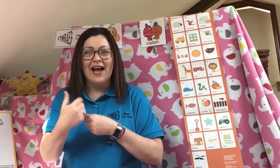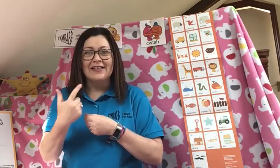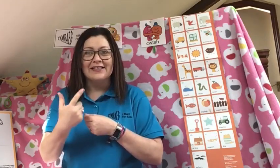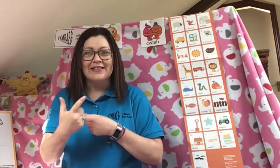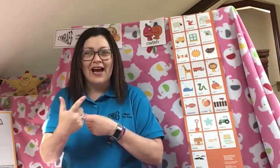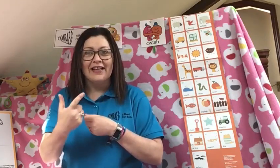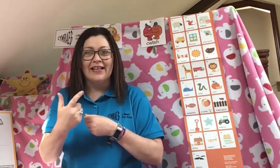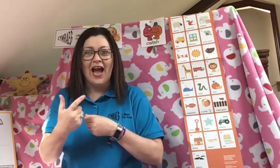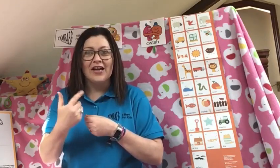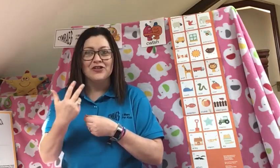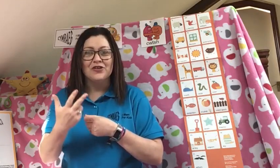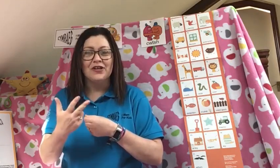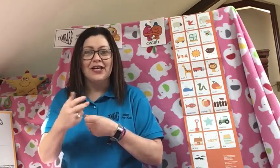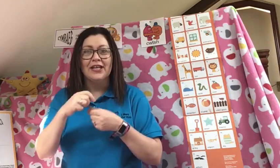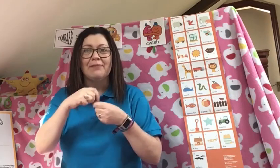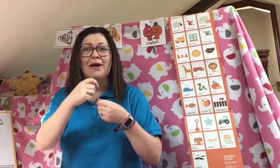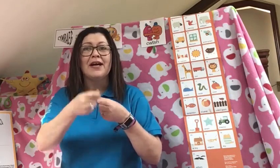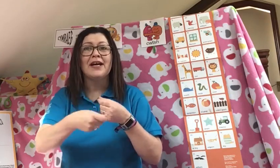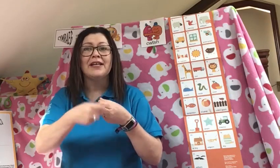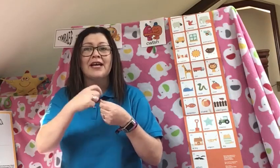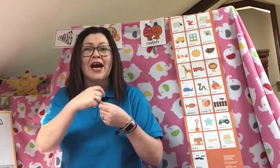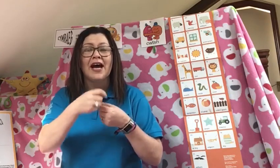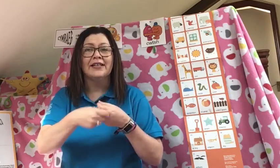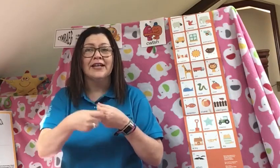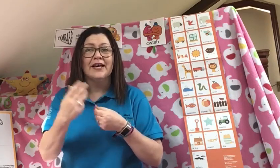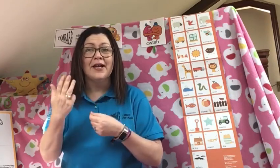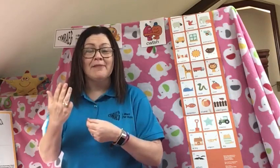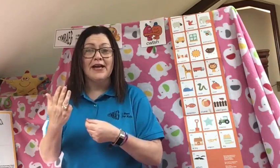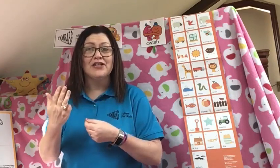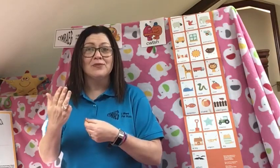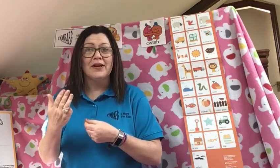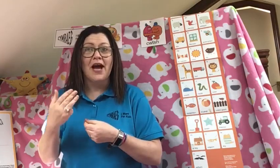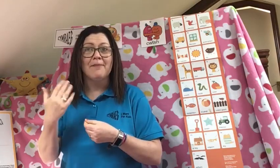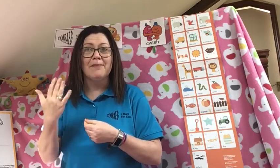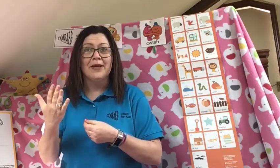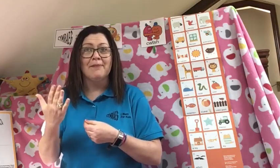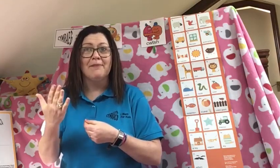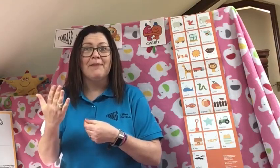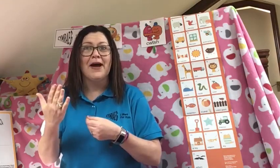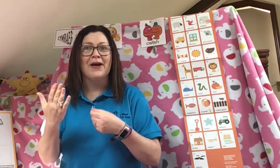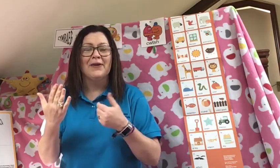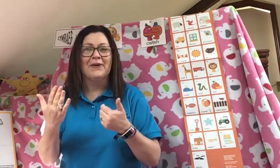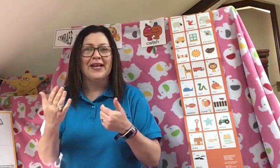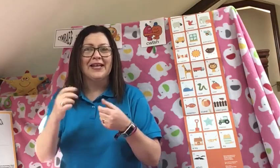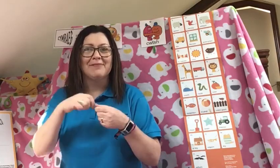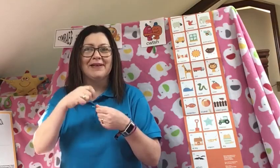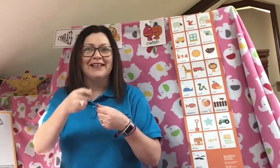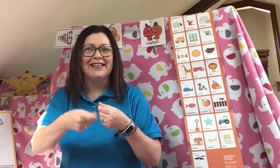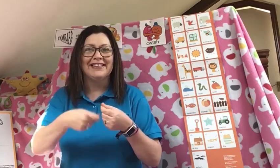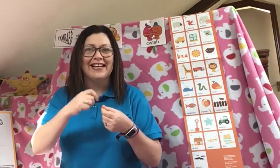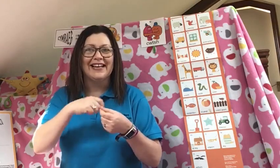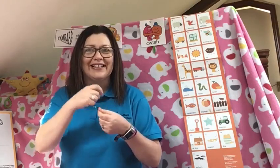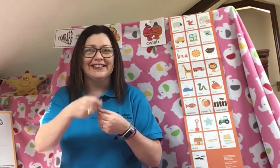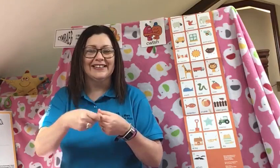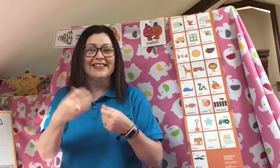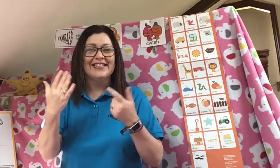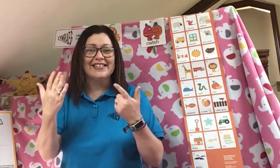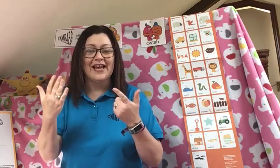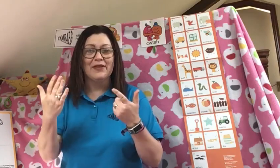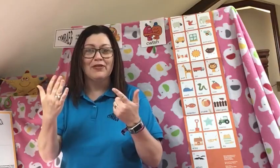a 2 a 3 banana, 4 a 5 a 6 banana, 7